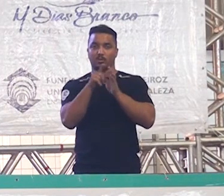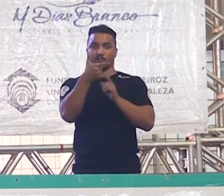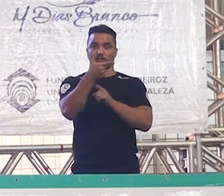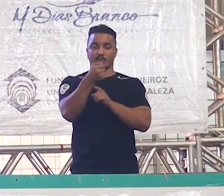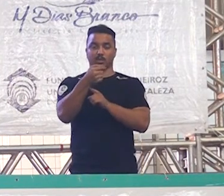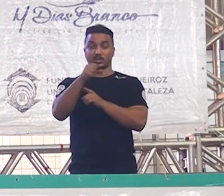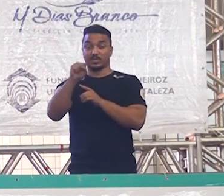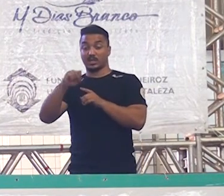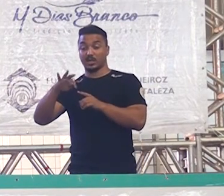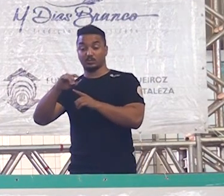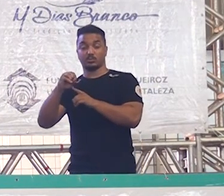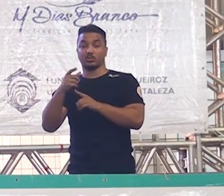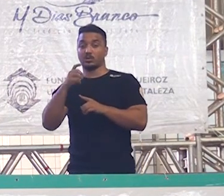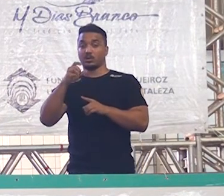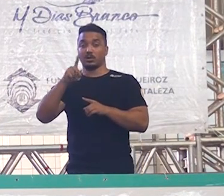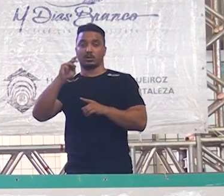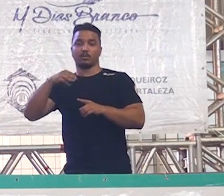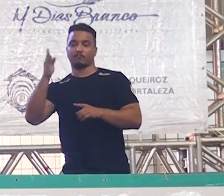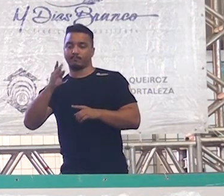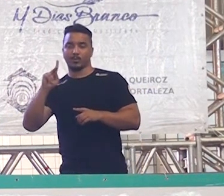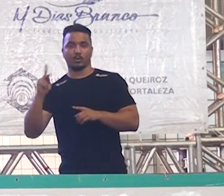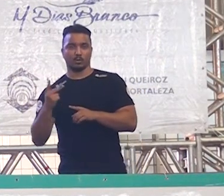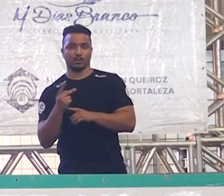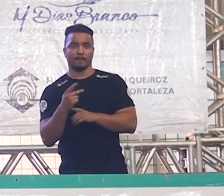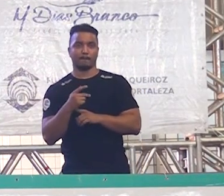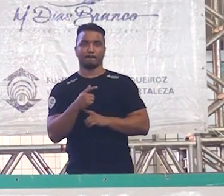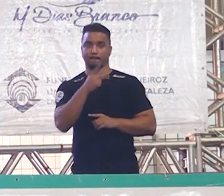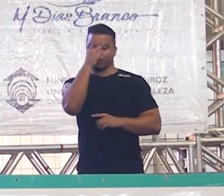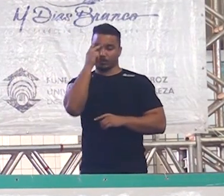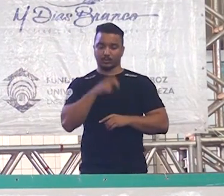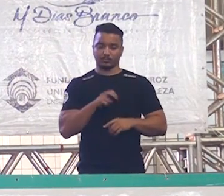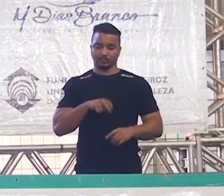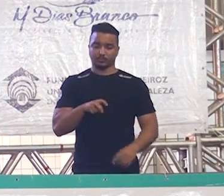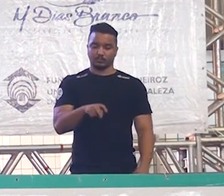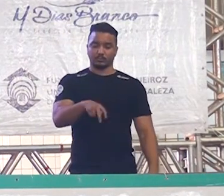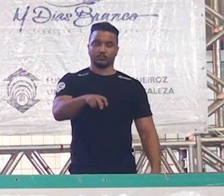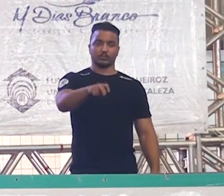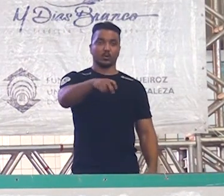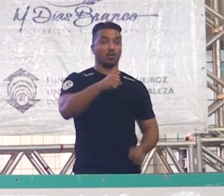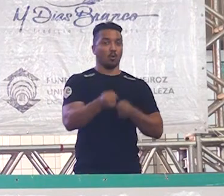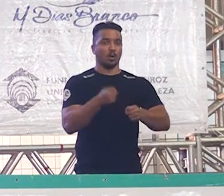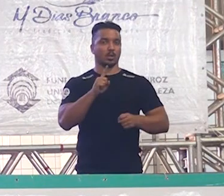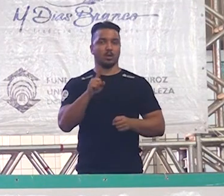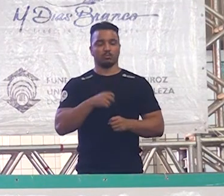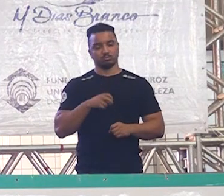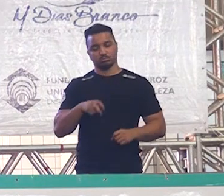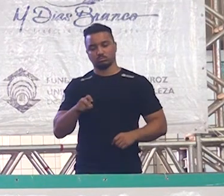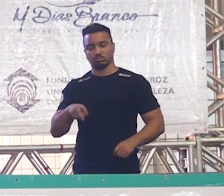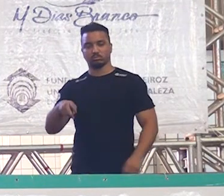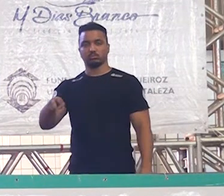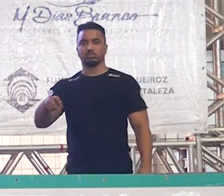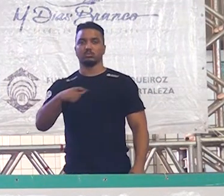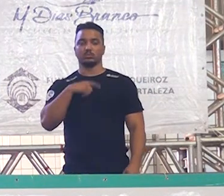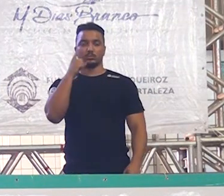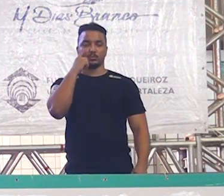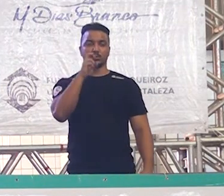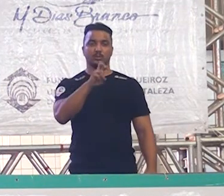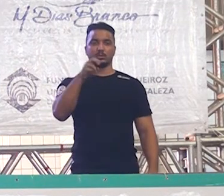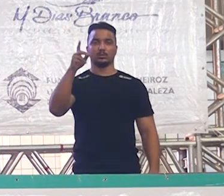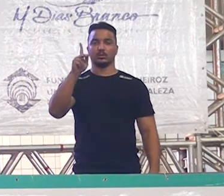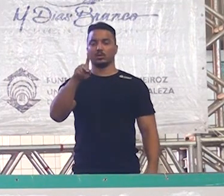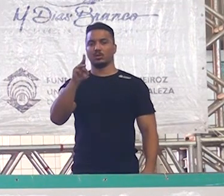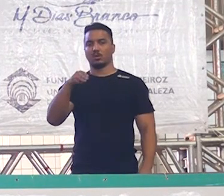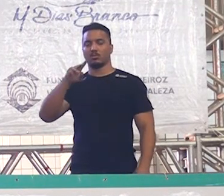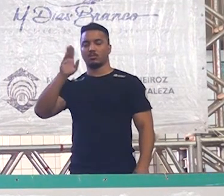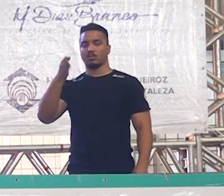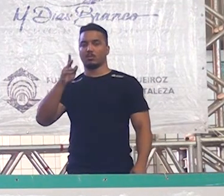hora. Uma pessoa andando, caminhando a passos rápidos, mas sem correr, ela vai mais ou menos a 5 km por hora.